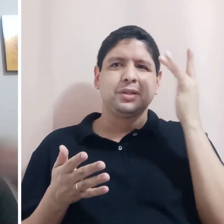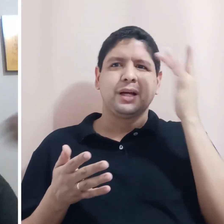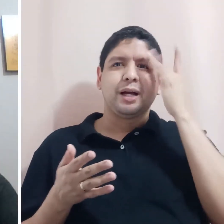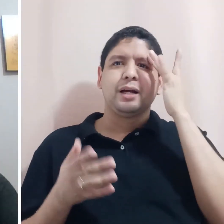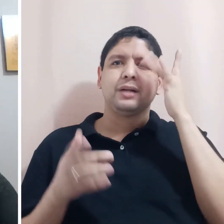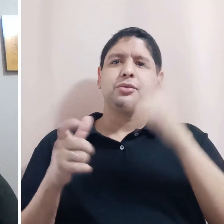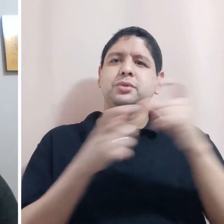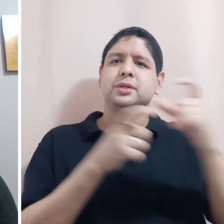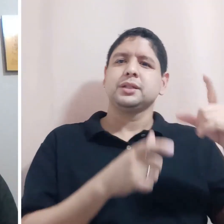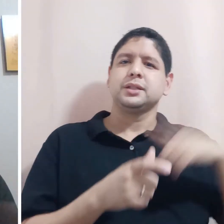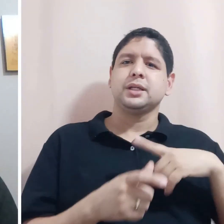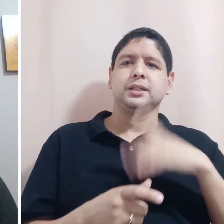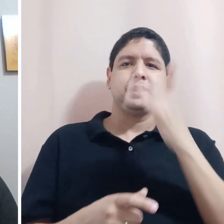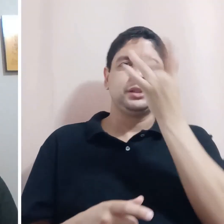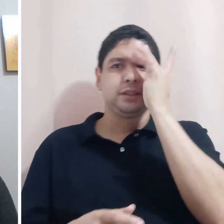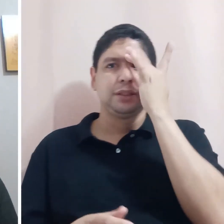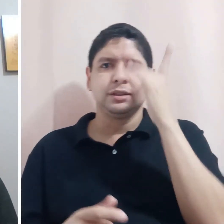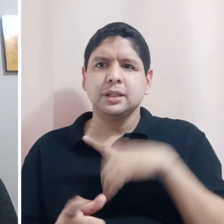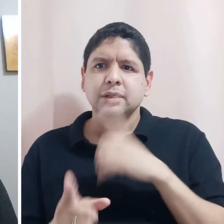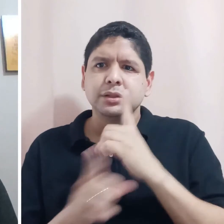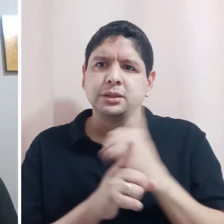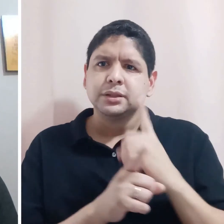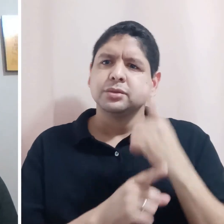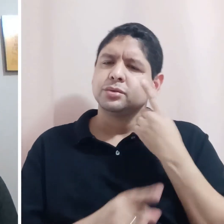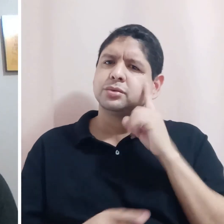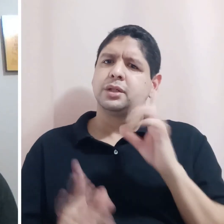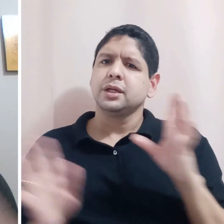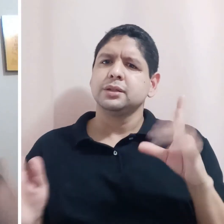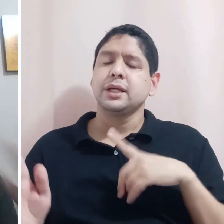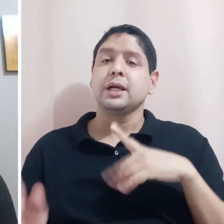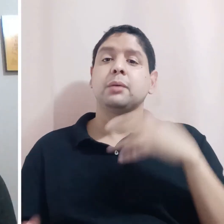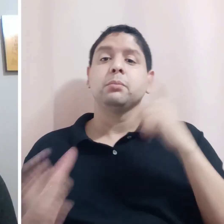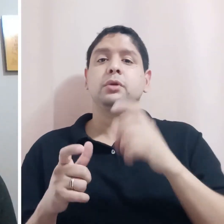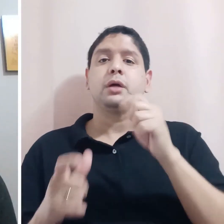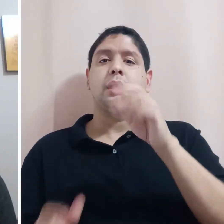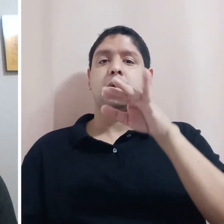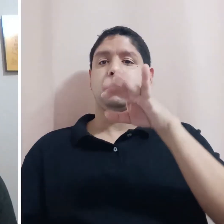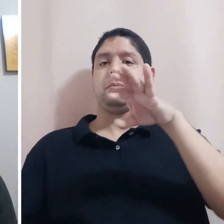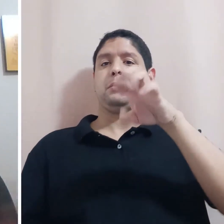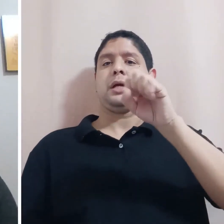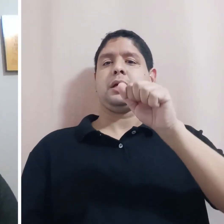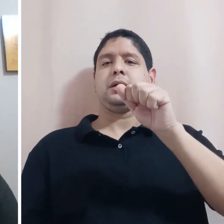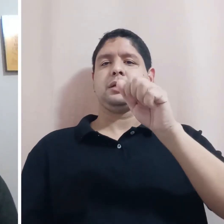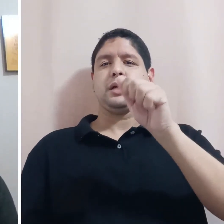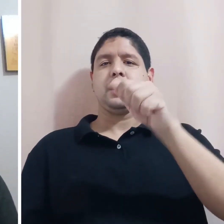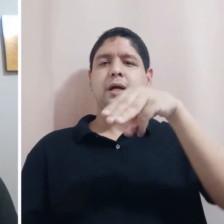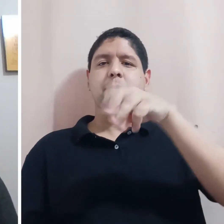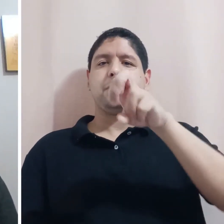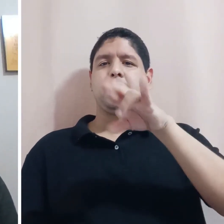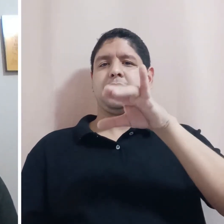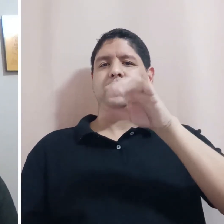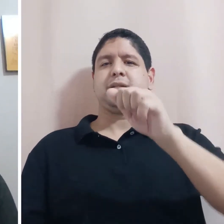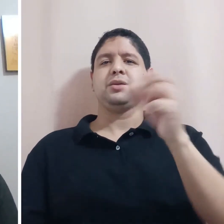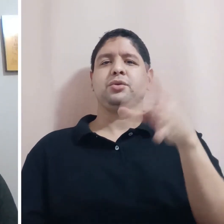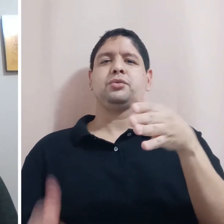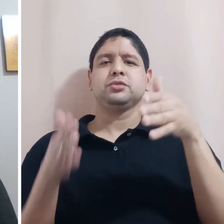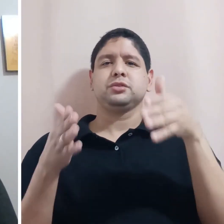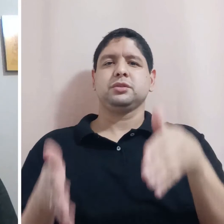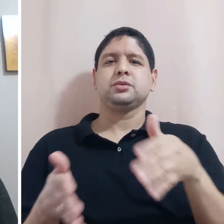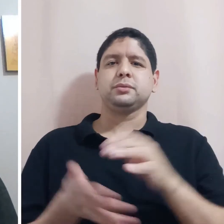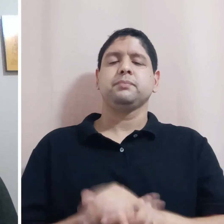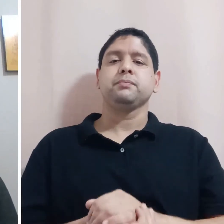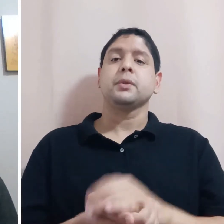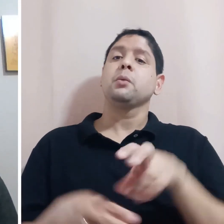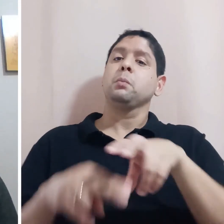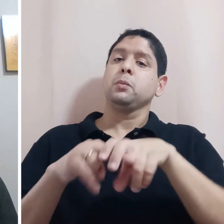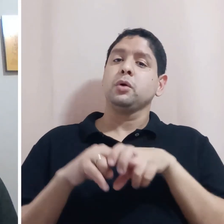isso até que deu o nome de quem vivia nessas terras de índios, mas na verdade ele acabou encontrando um novo continente que era a América. Muito